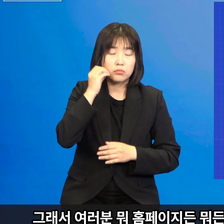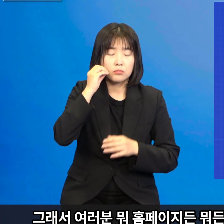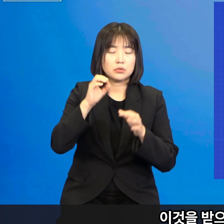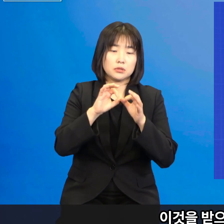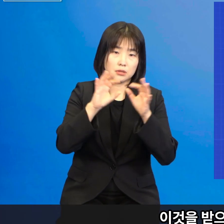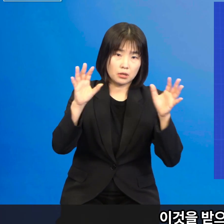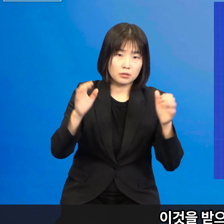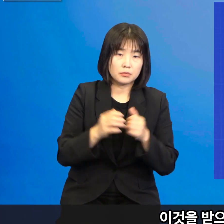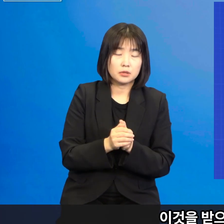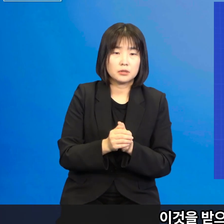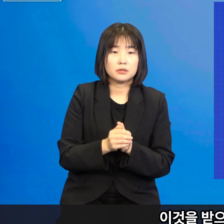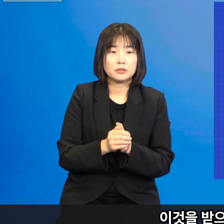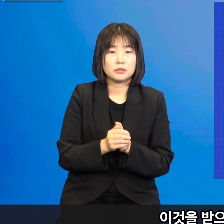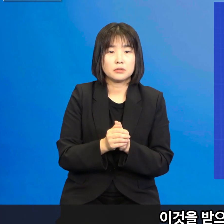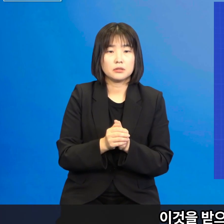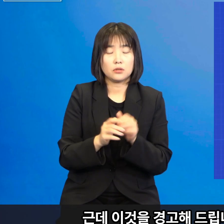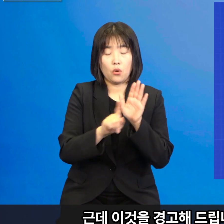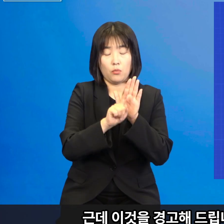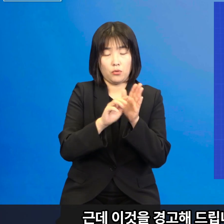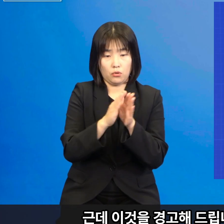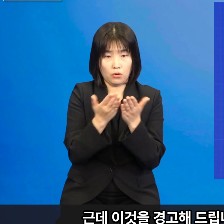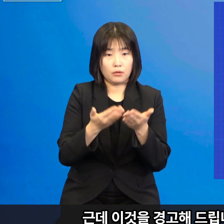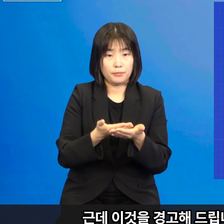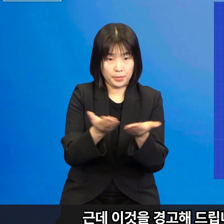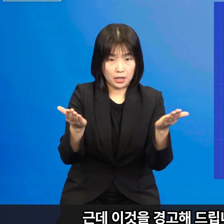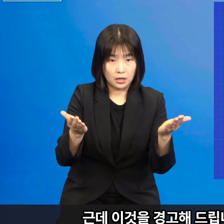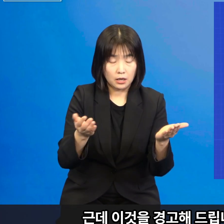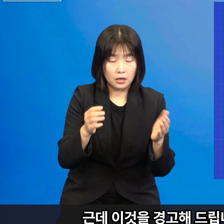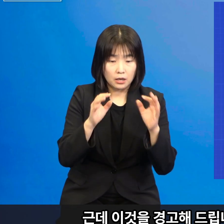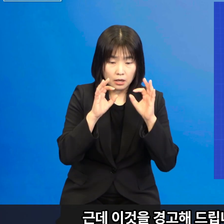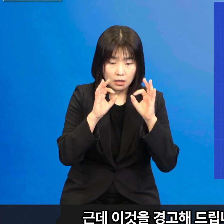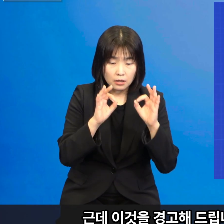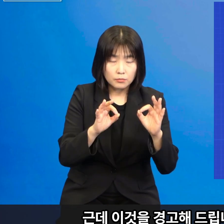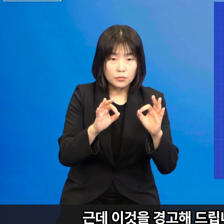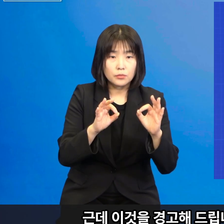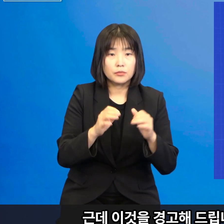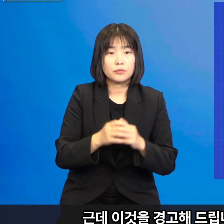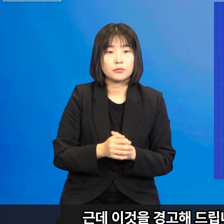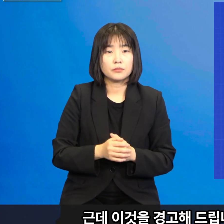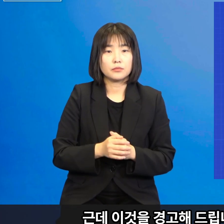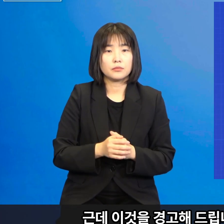읽게 드렸는데 이것을 받으셨을 거예요. 그런데 이것을 경고해 드립니다.